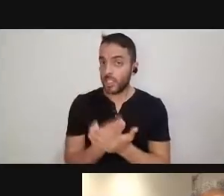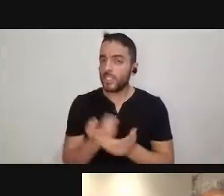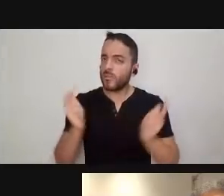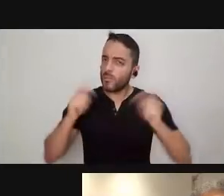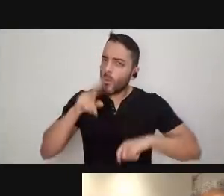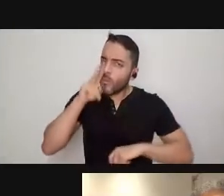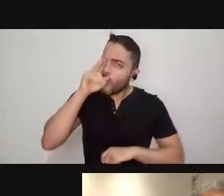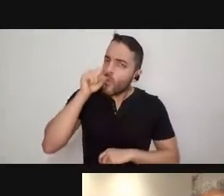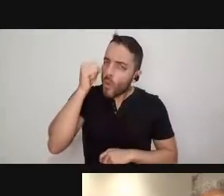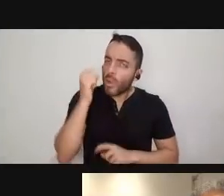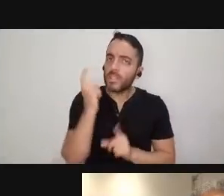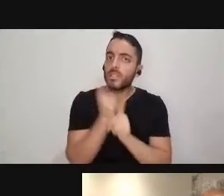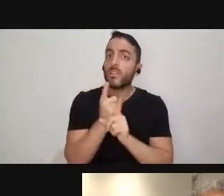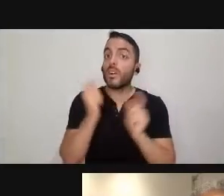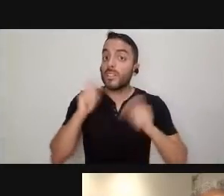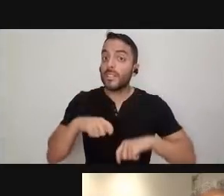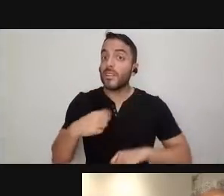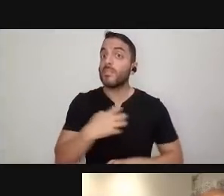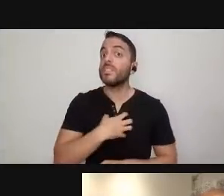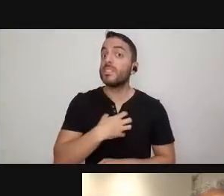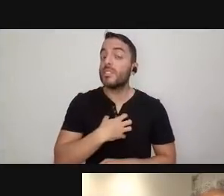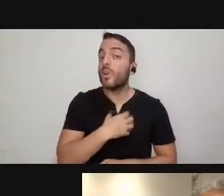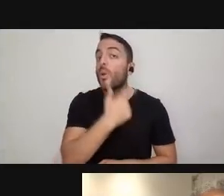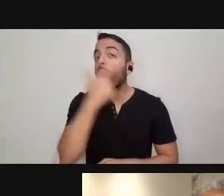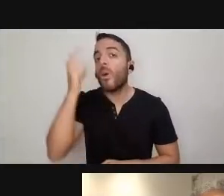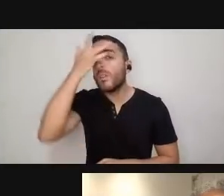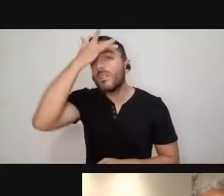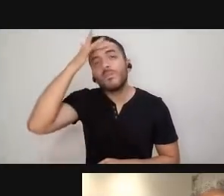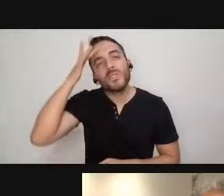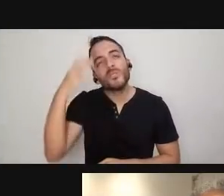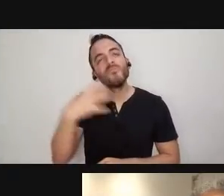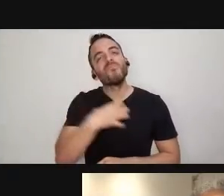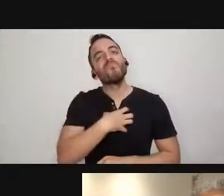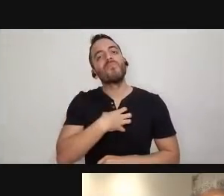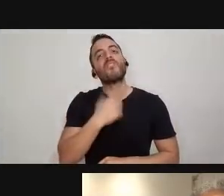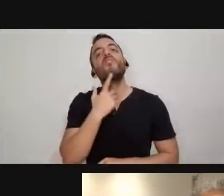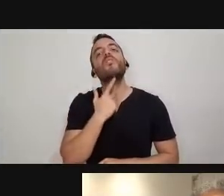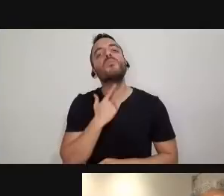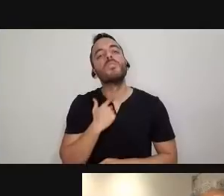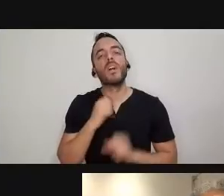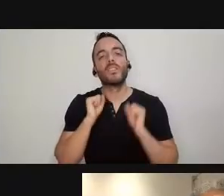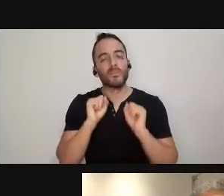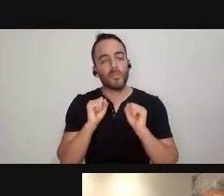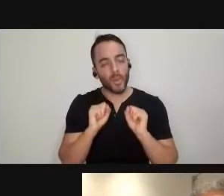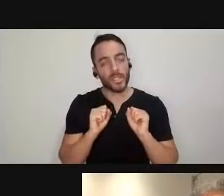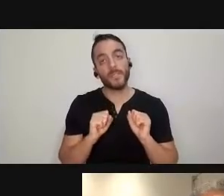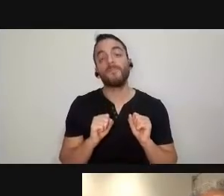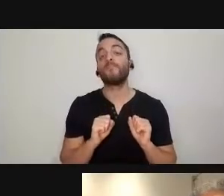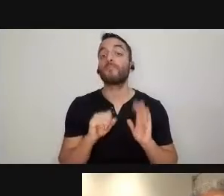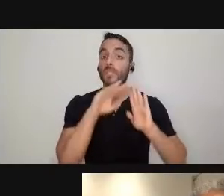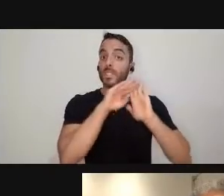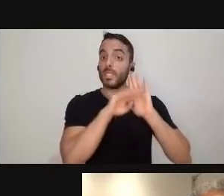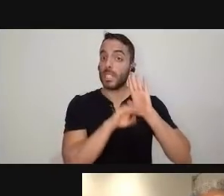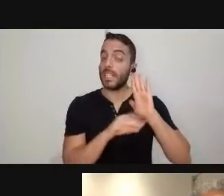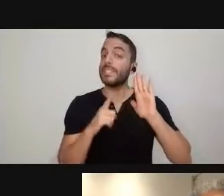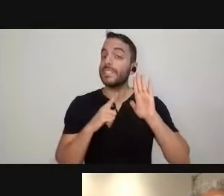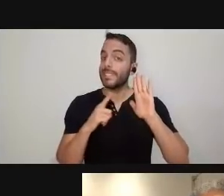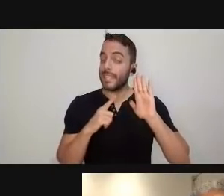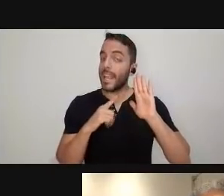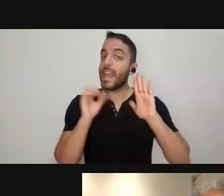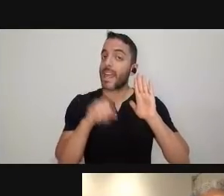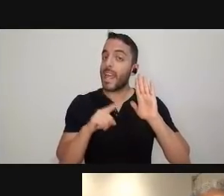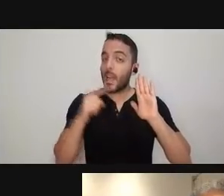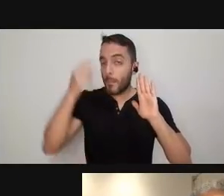sensibilizar outras pessoas. Então, podem contar conosco. No nosso programa, a gente tem essa linha de ciência e arte. Se o Gil